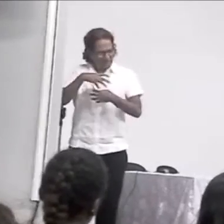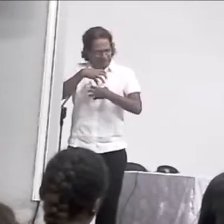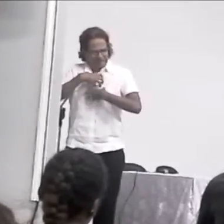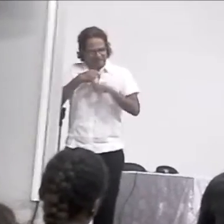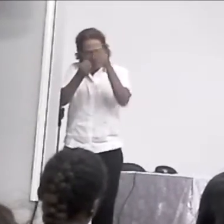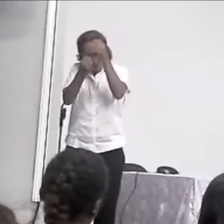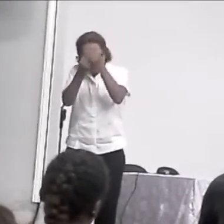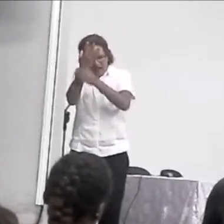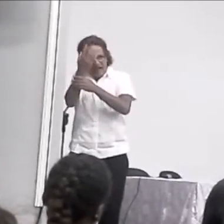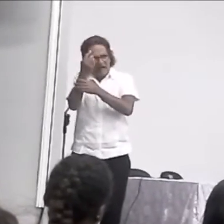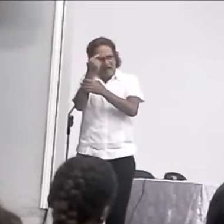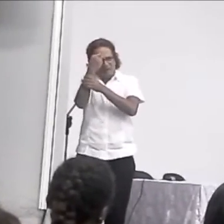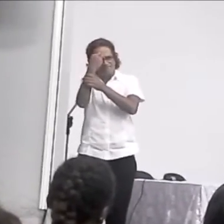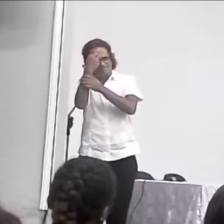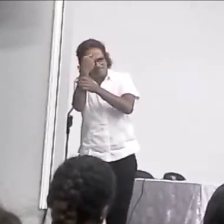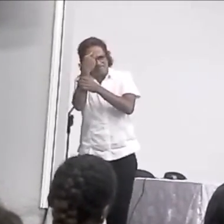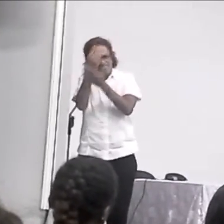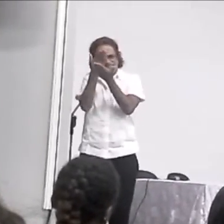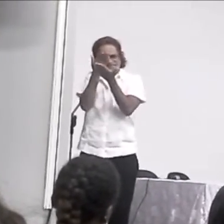concentrado,